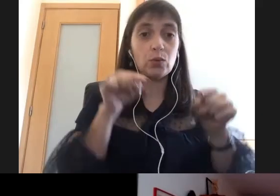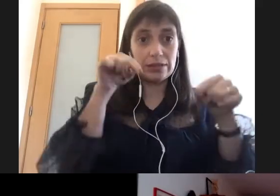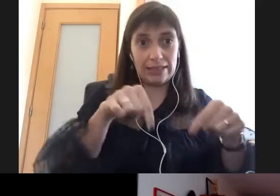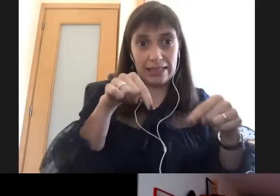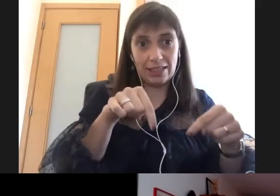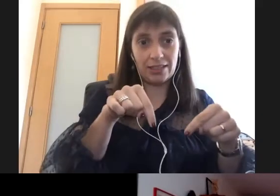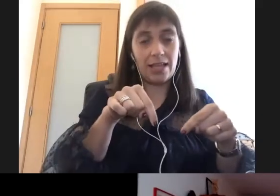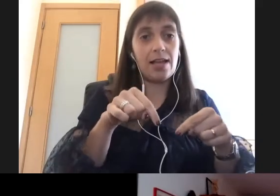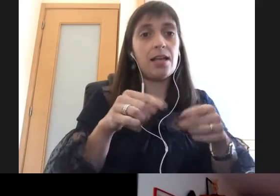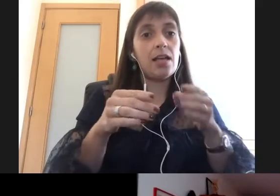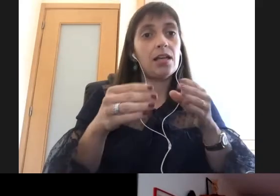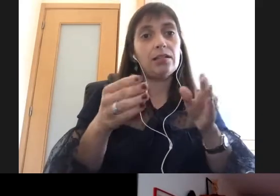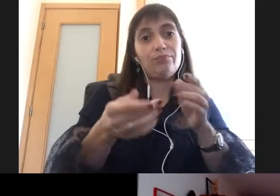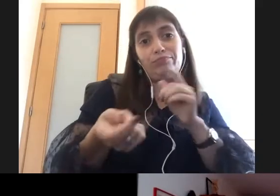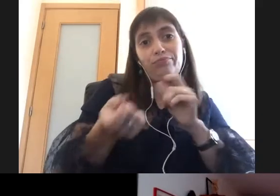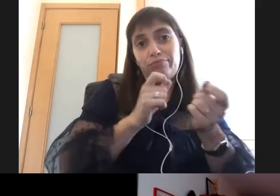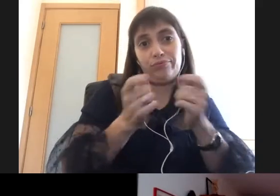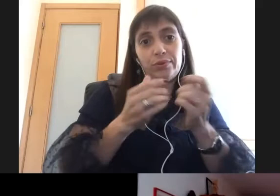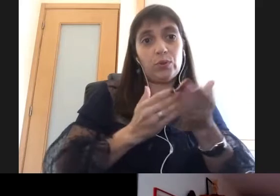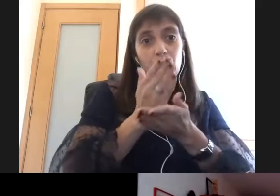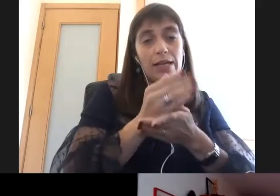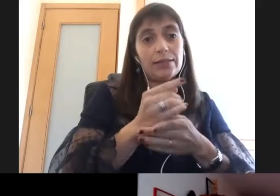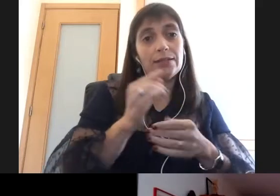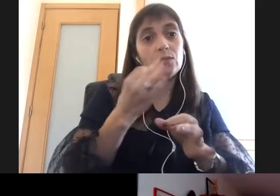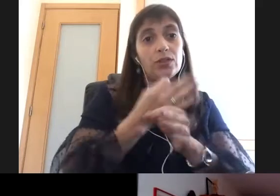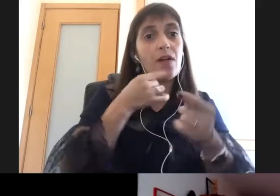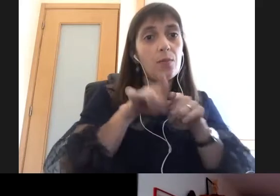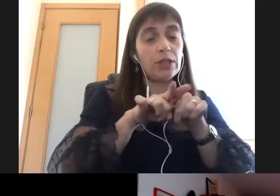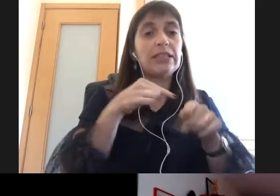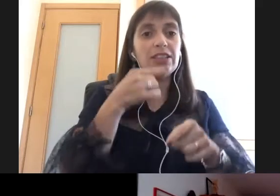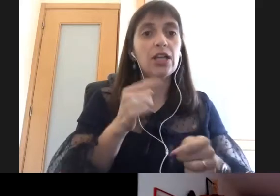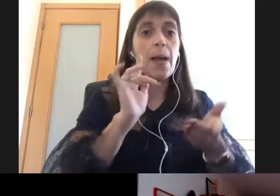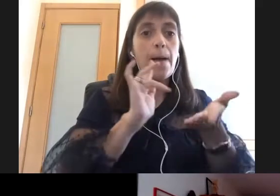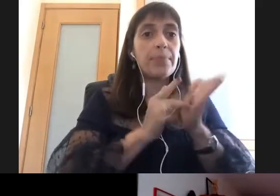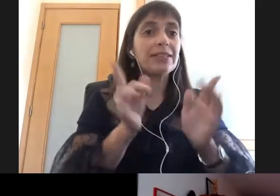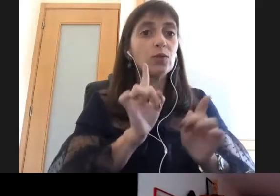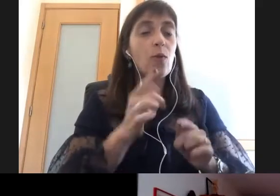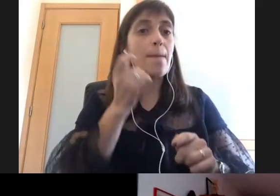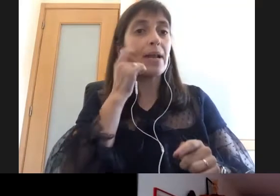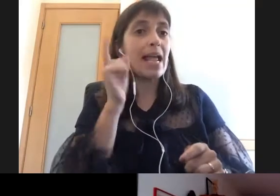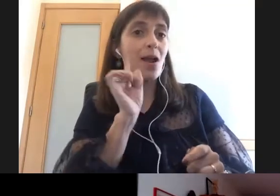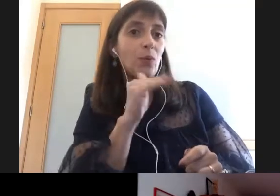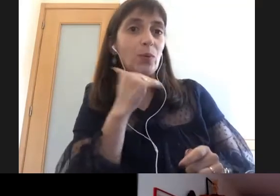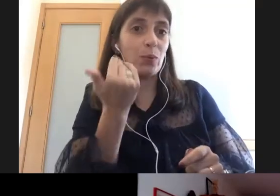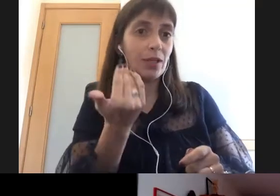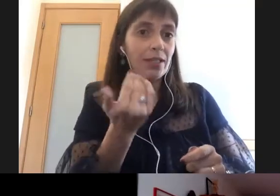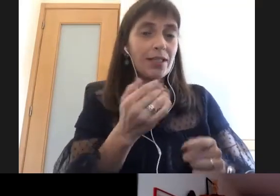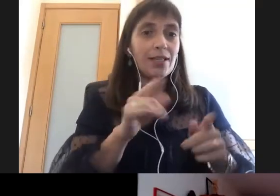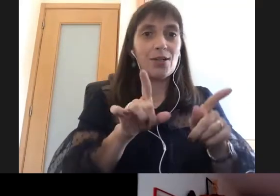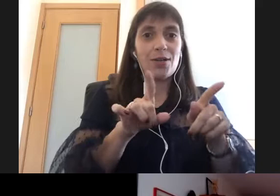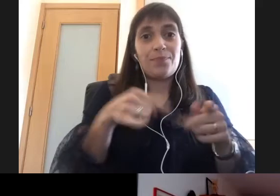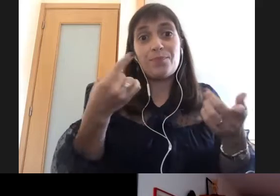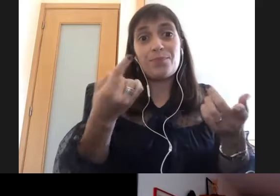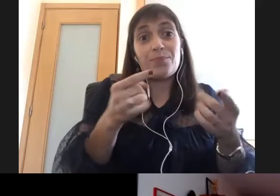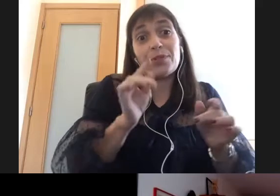durante o evento, o Brasil não é para amadores, já é uma corpidela de O Brasil não é para principiantes, que,